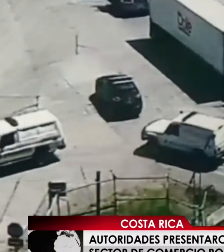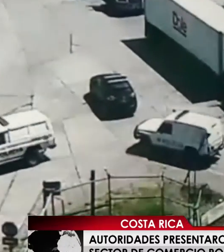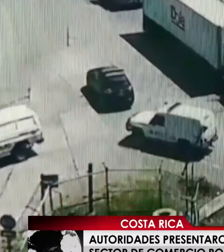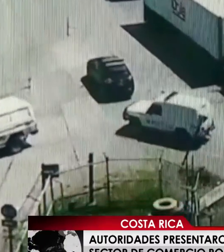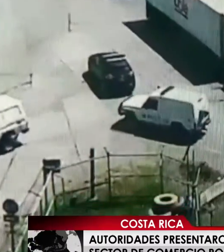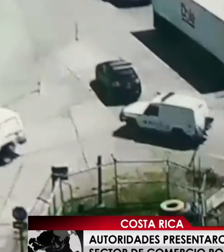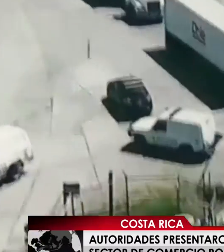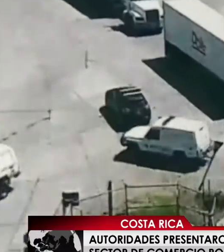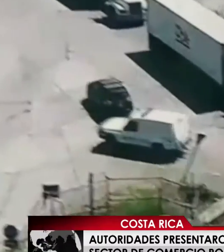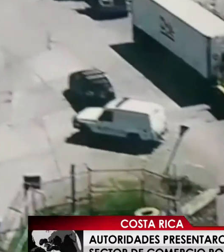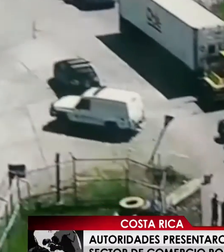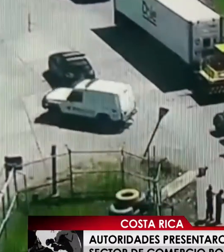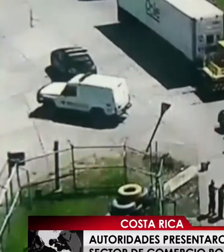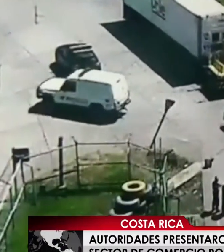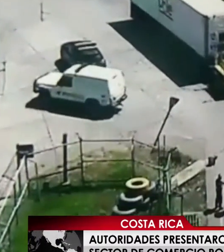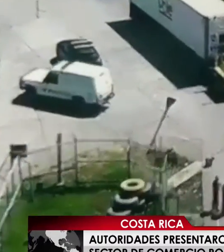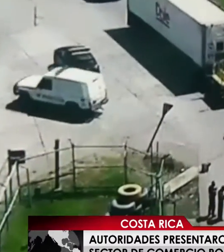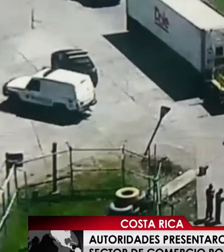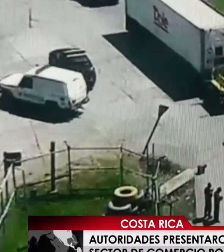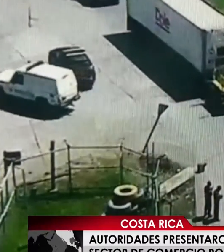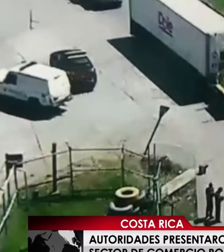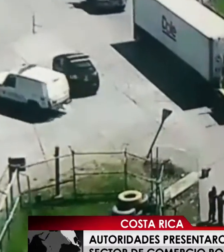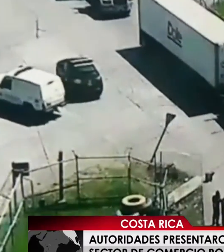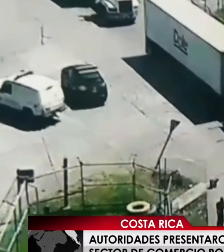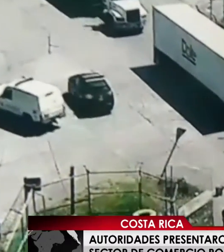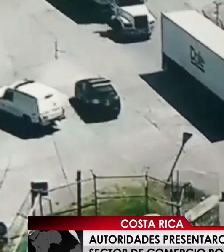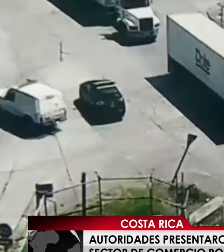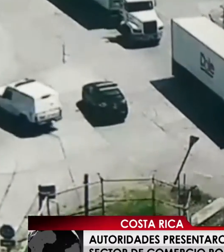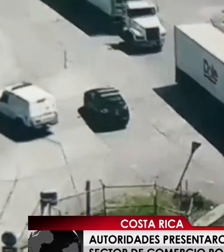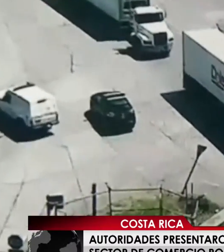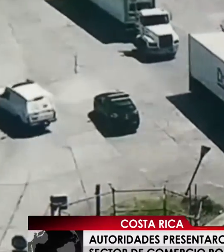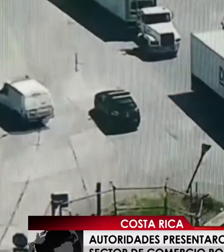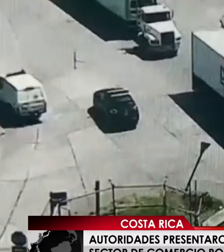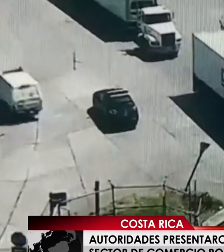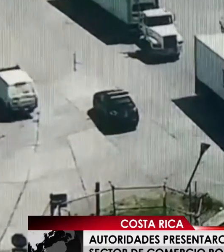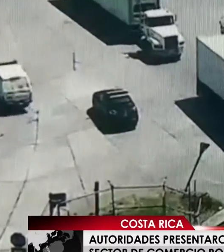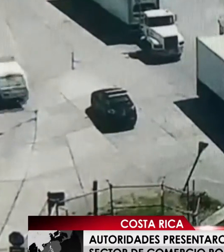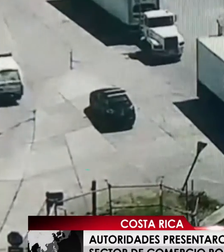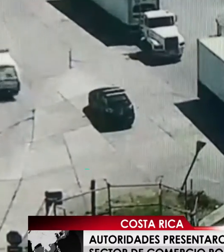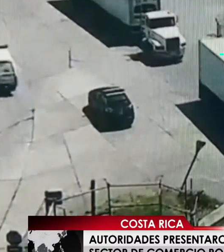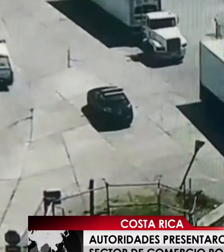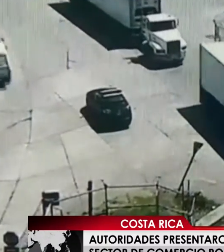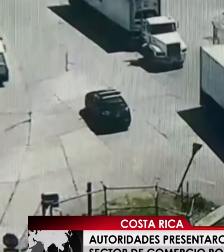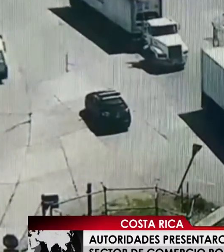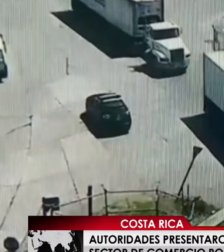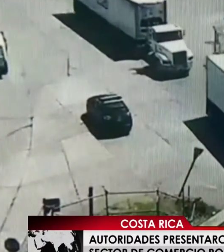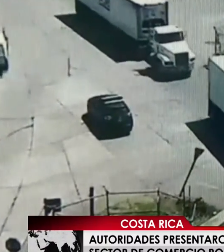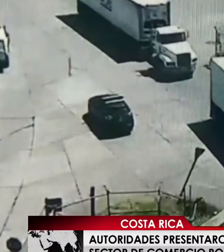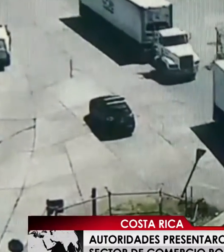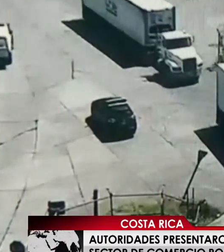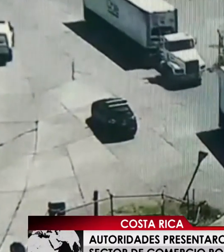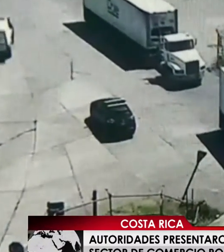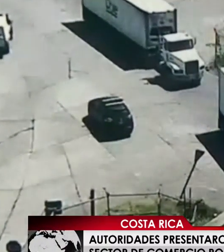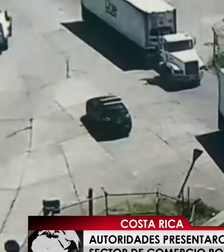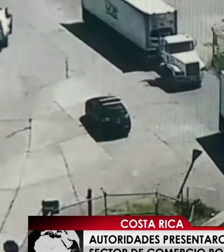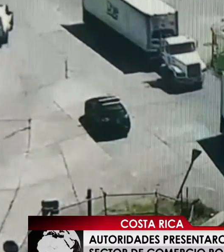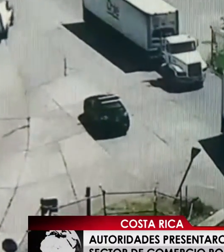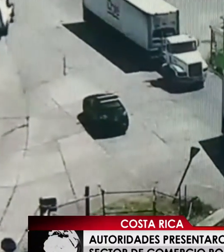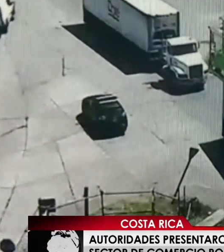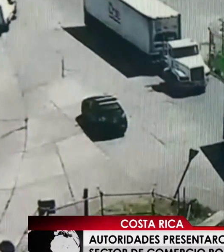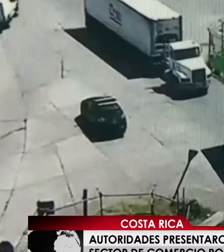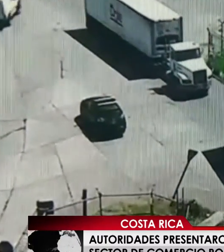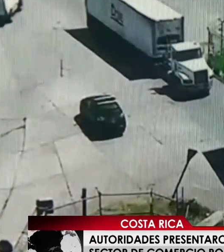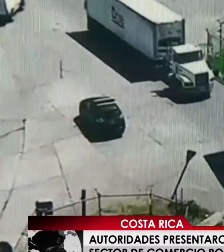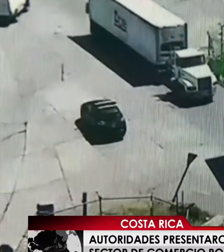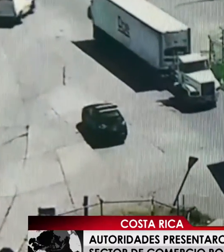Moín. Y en fin, hay una serie de pérdidas que todavía se están cuantificando. El sector privado lo está haciendo, pero sí hay pérdidas, sí. Eso sí le puedo decir.